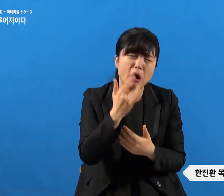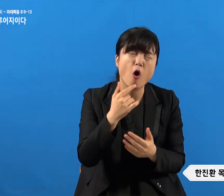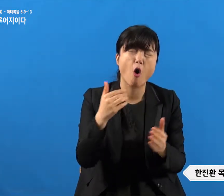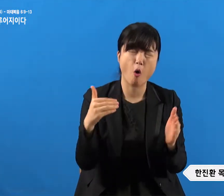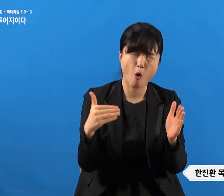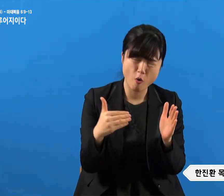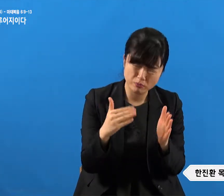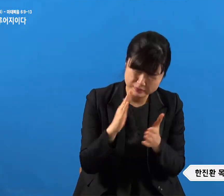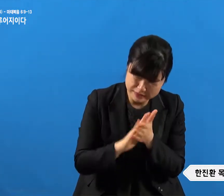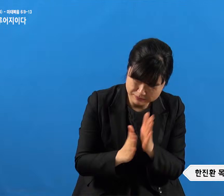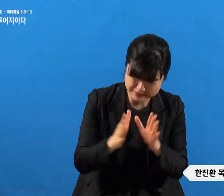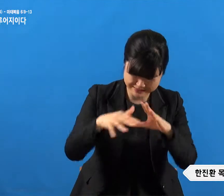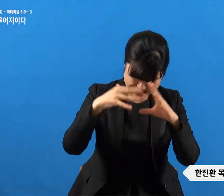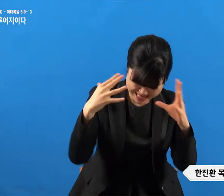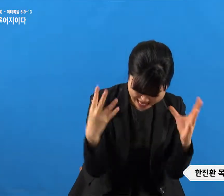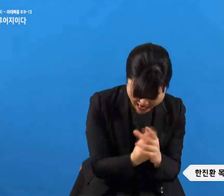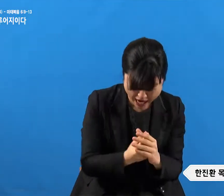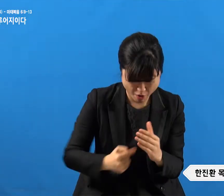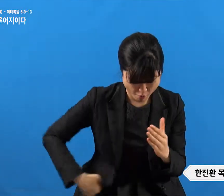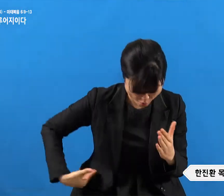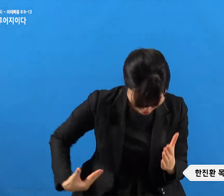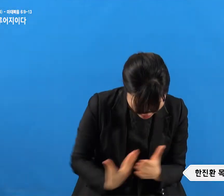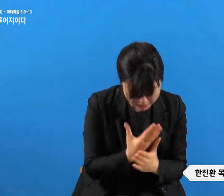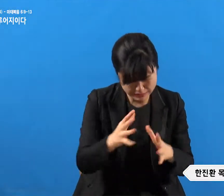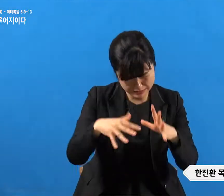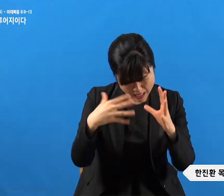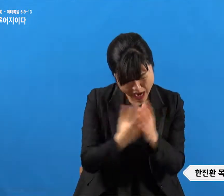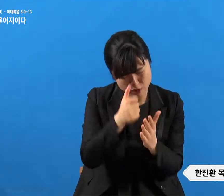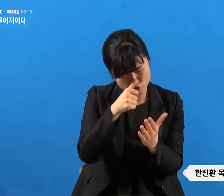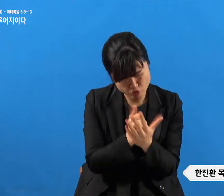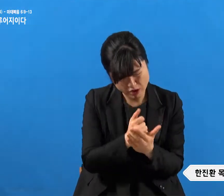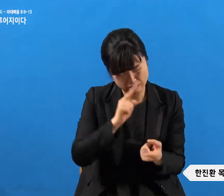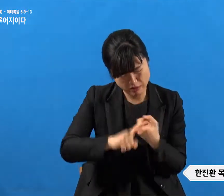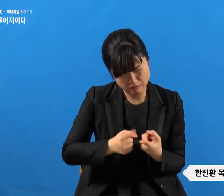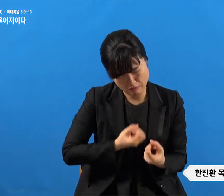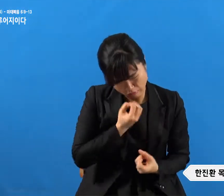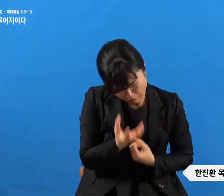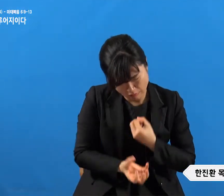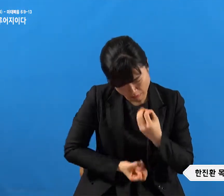남김없이 철저하게 회개하십시오. 죄를 다 토해내십시오.